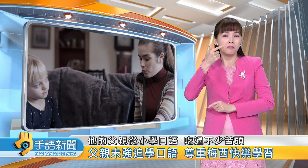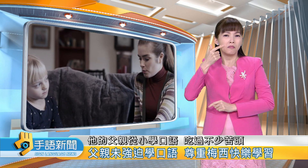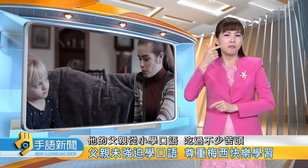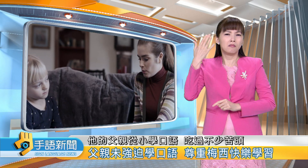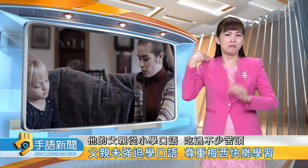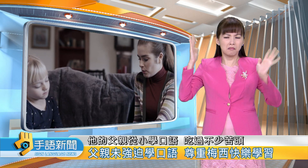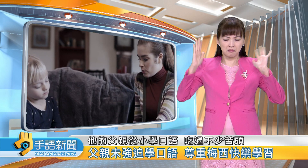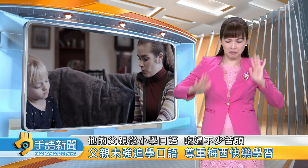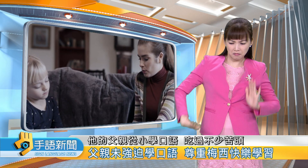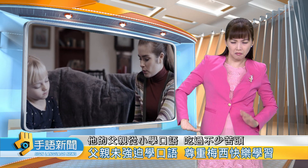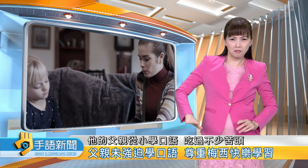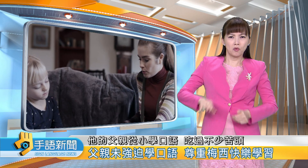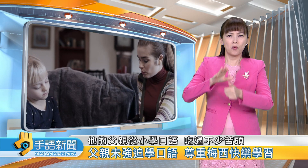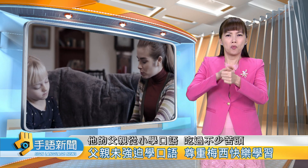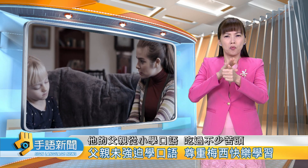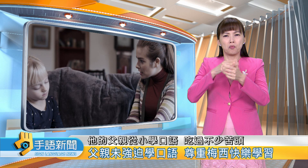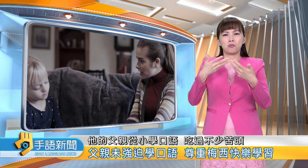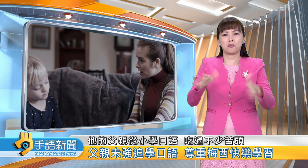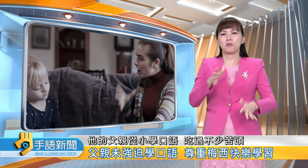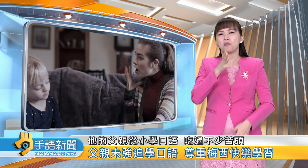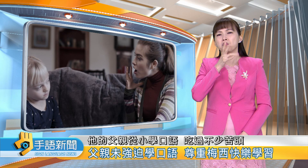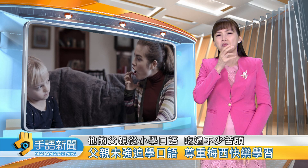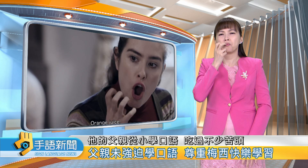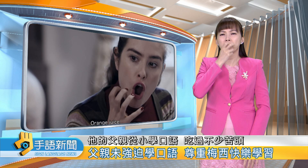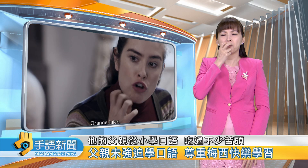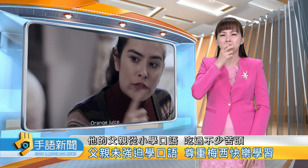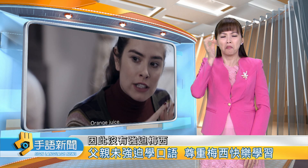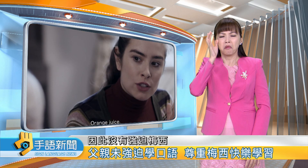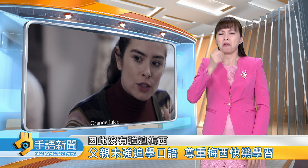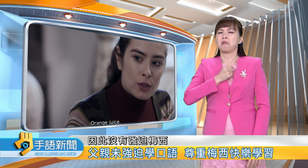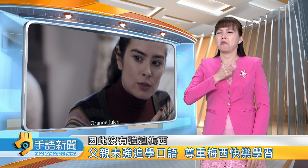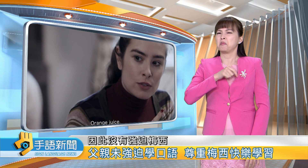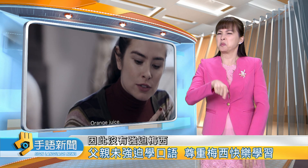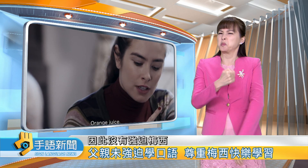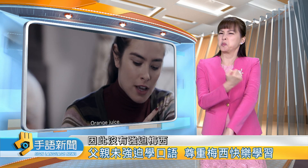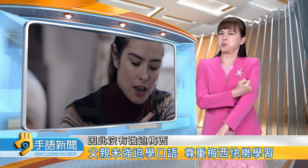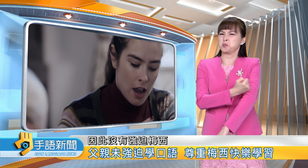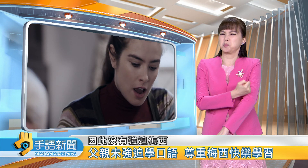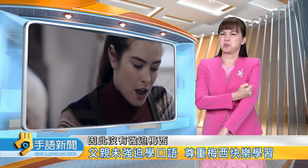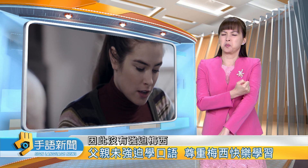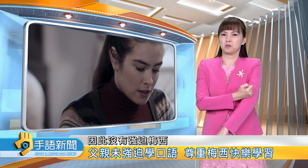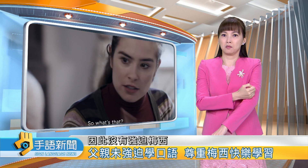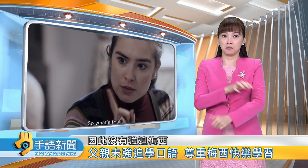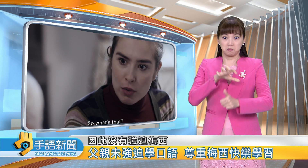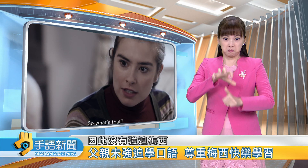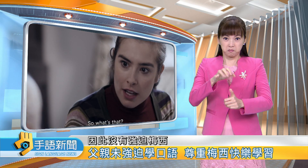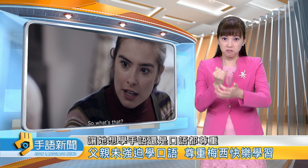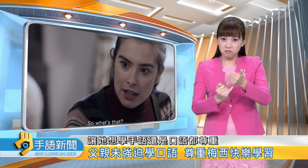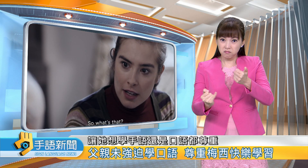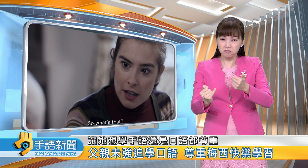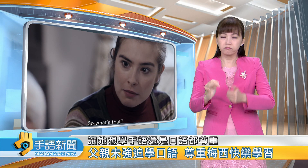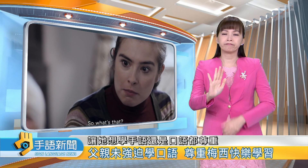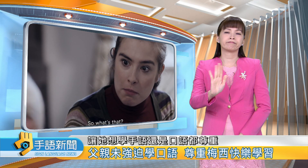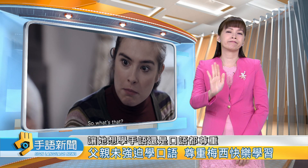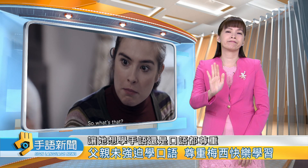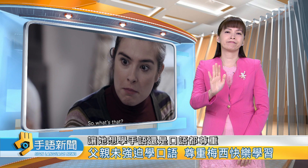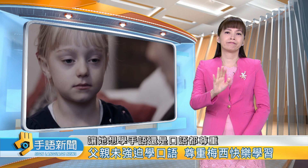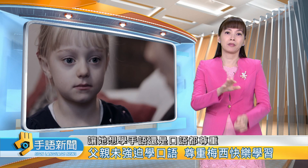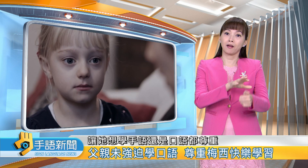语，吃过不少苦头，因此没有强迫梅西，他想要学手语还是口